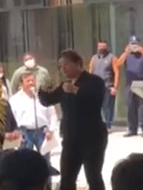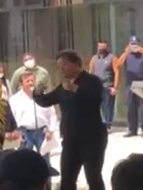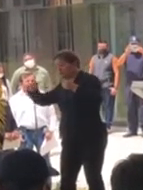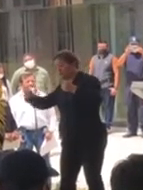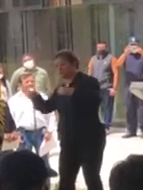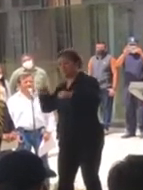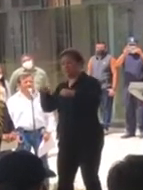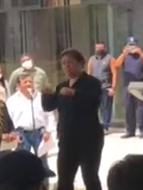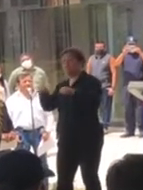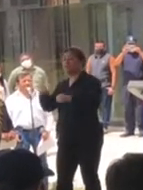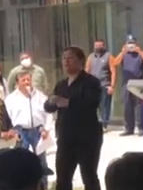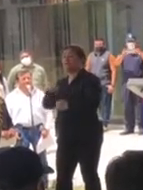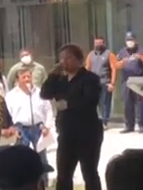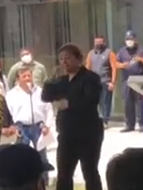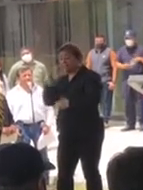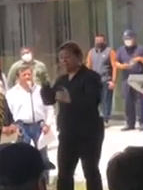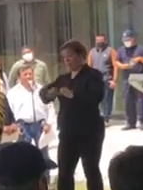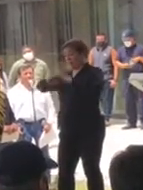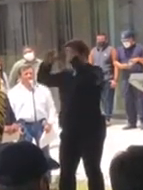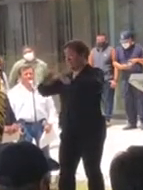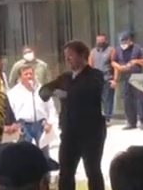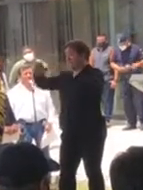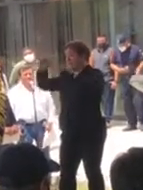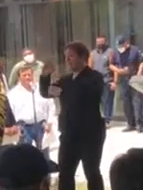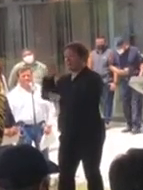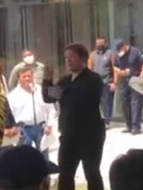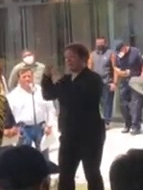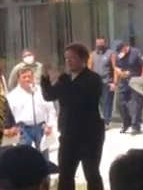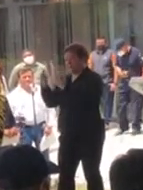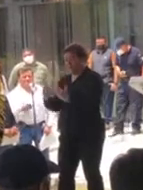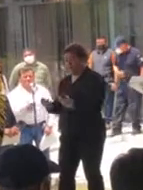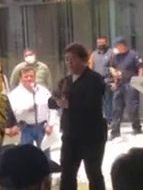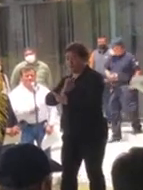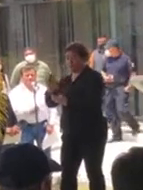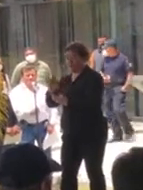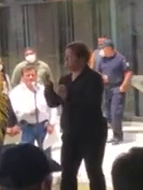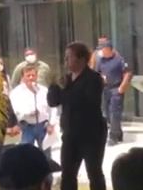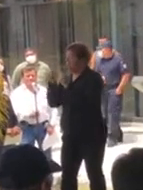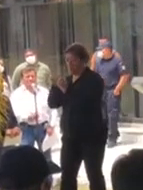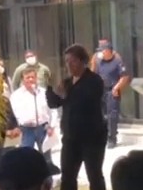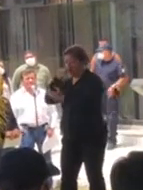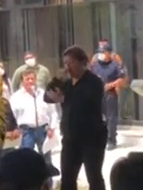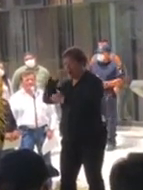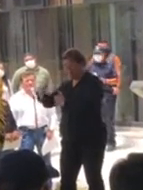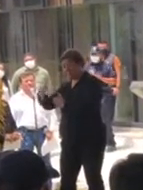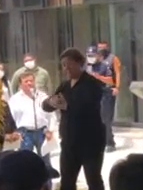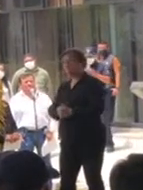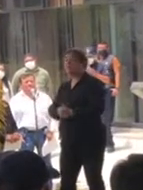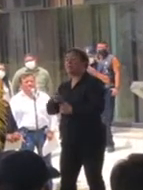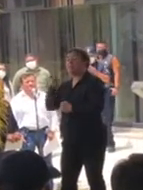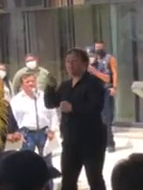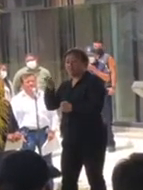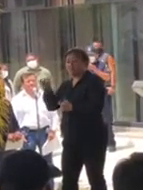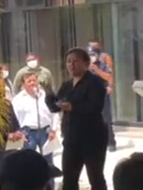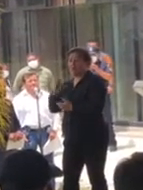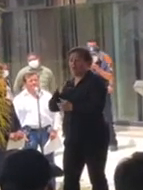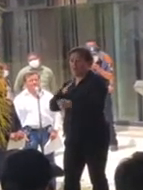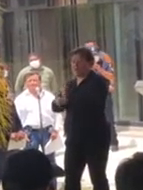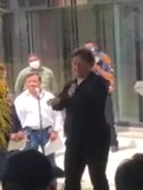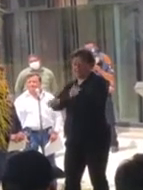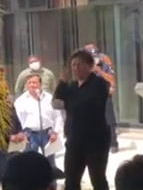investigación de edificios que pudiesen tener algún daño ésta permitirá calcular con tiempo para establecer